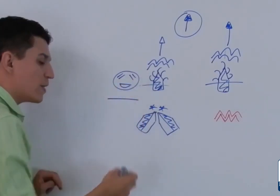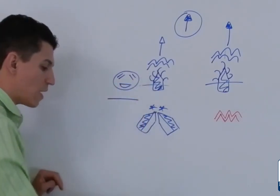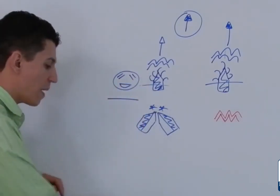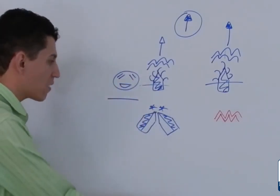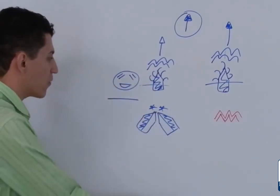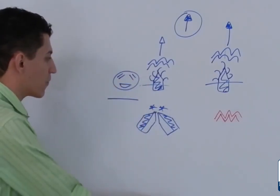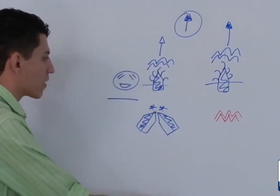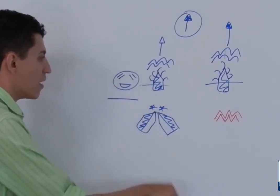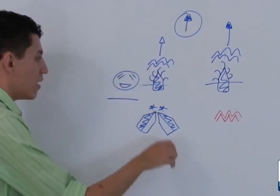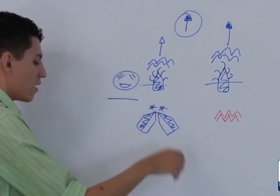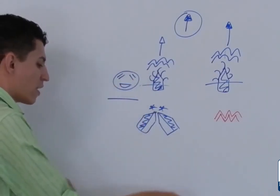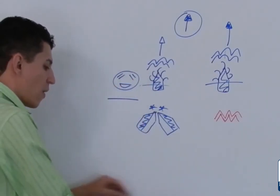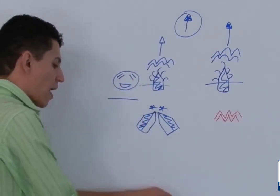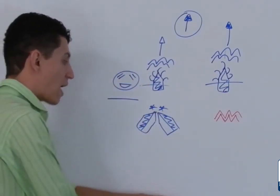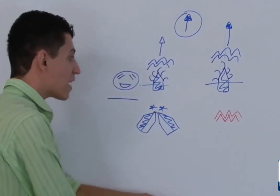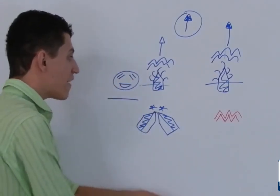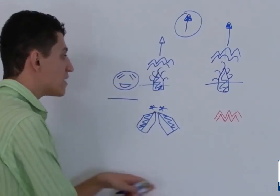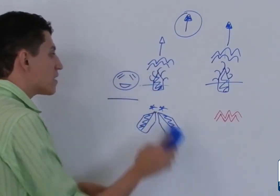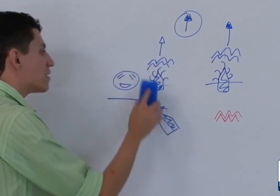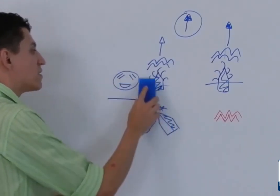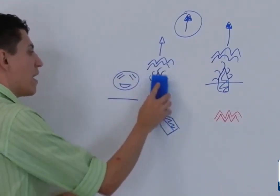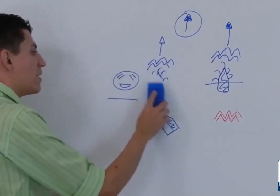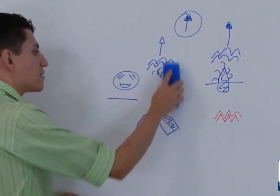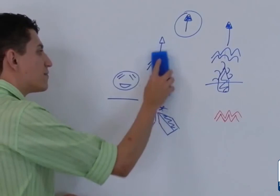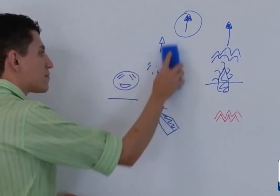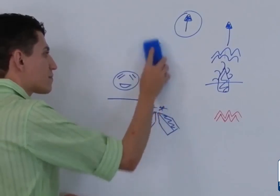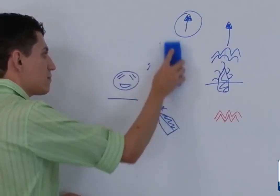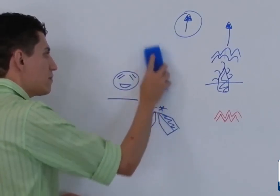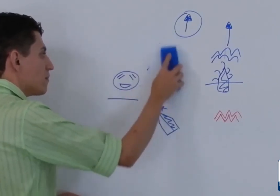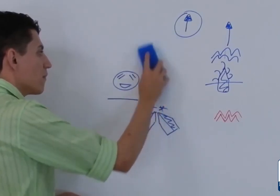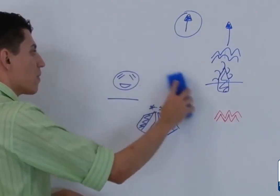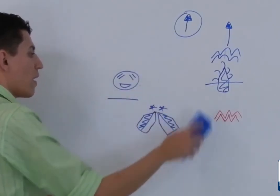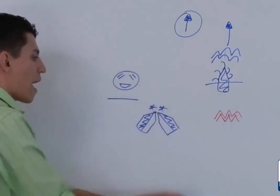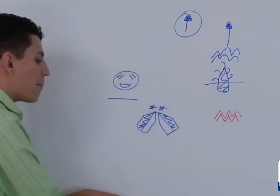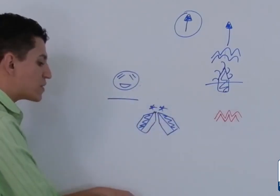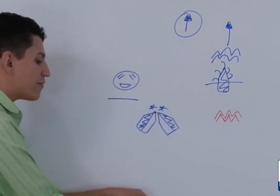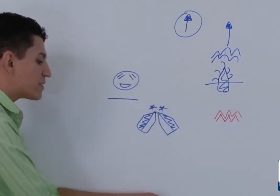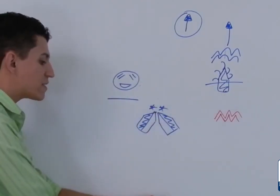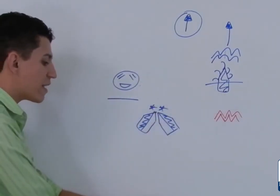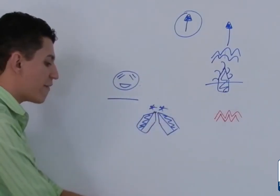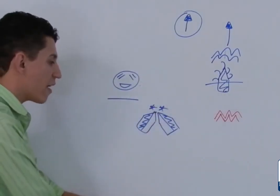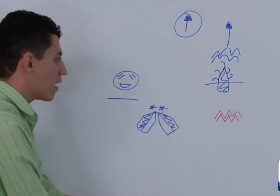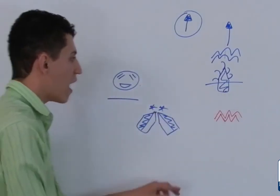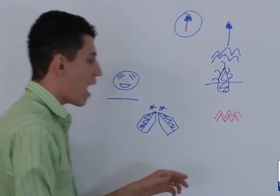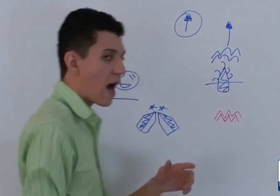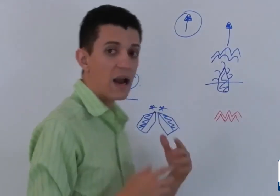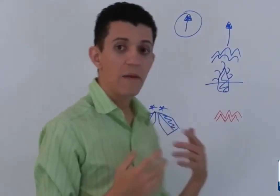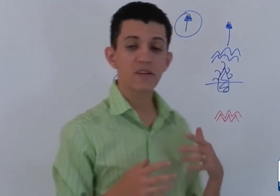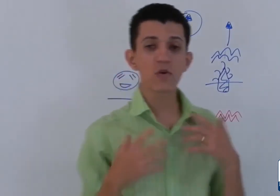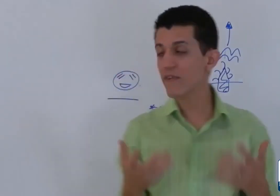sorriso aberto. Então, através da escrita de sinais, é possível você escrever a Libras com